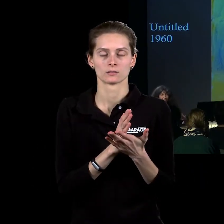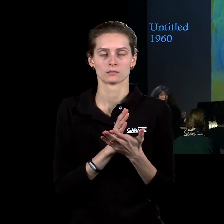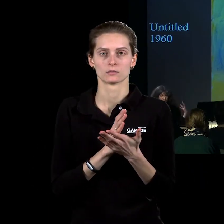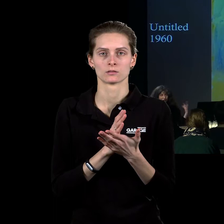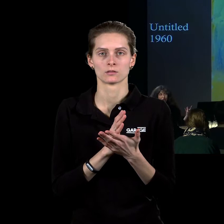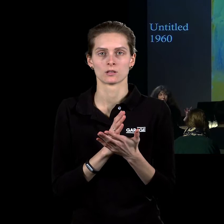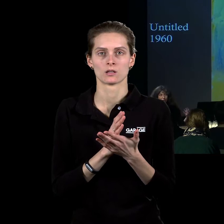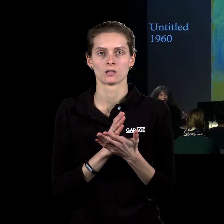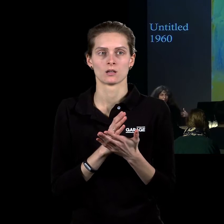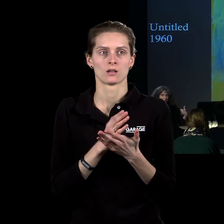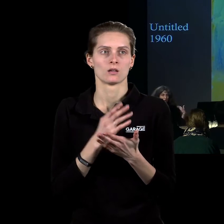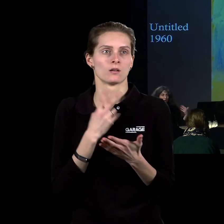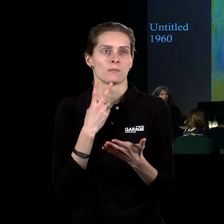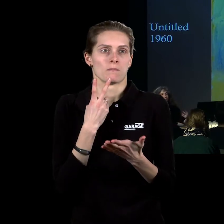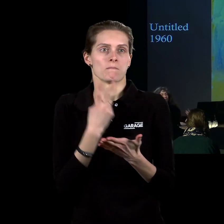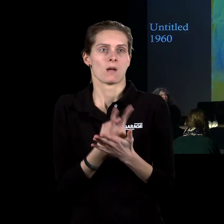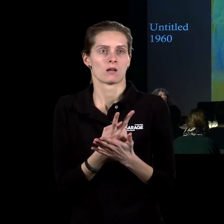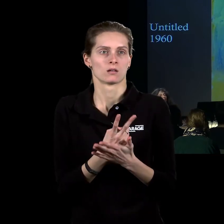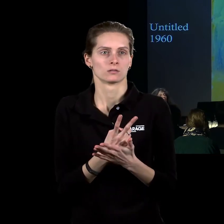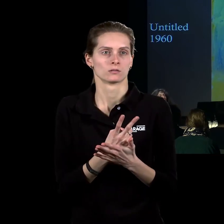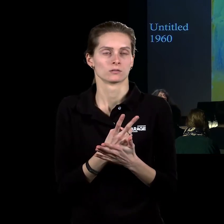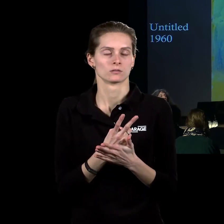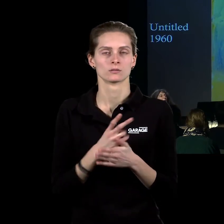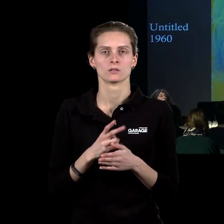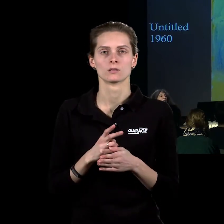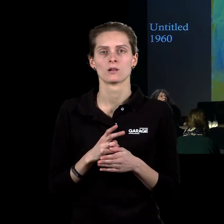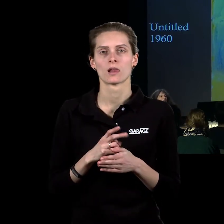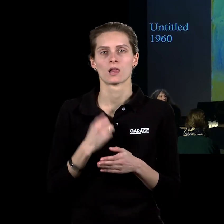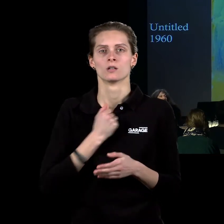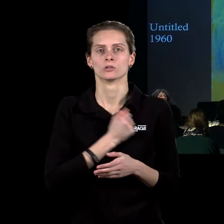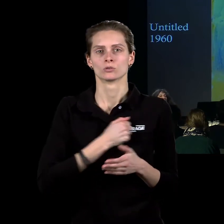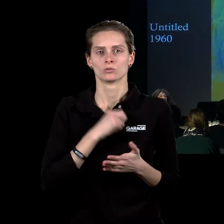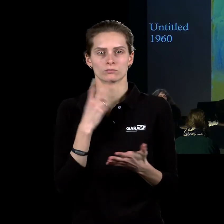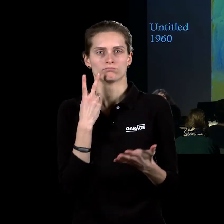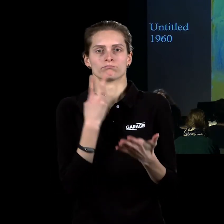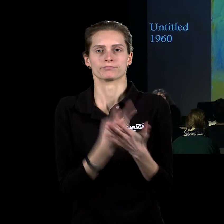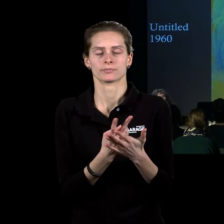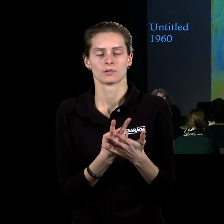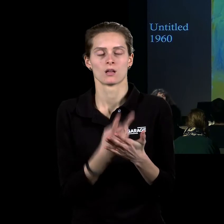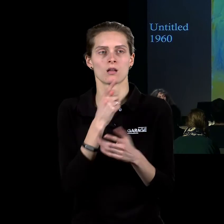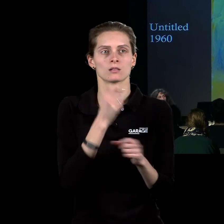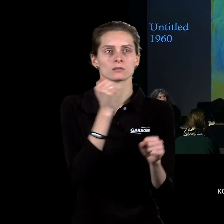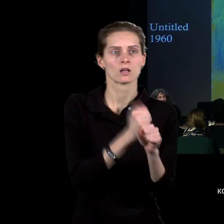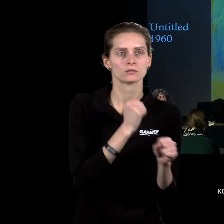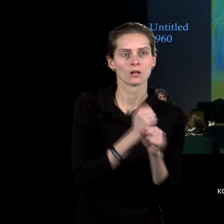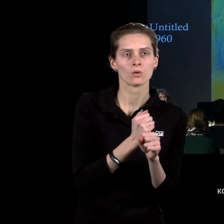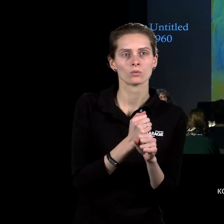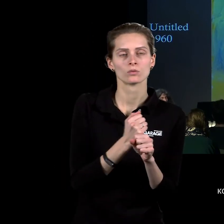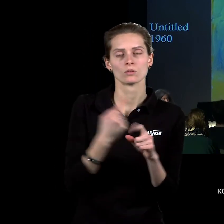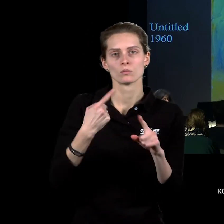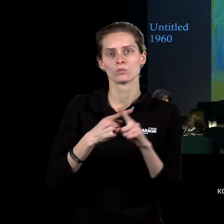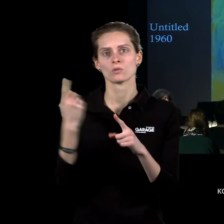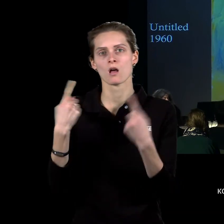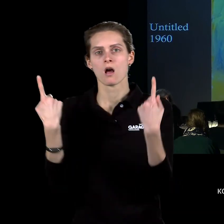несомненно, есть это жест, который, как бы, достаточно агрессивный жест, который одновременно и создает портит и разрушает тот образ, который в